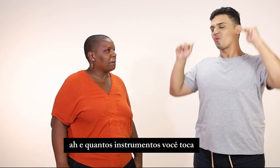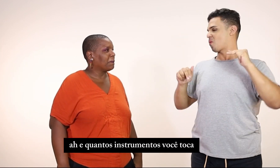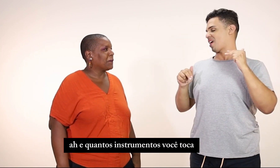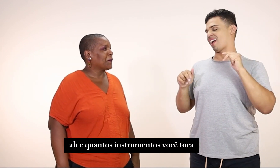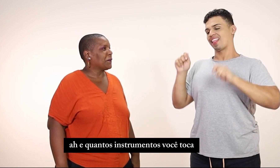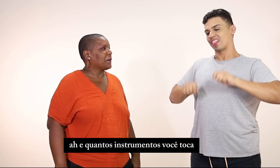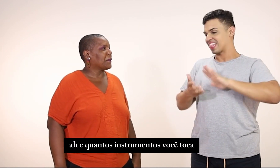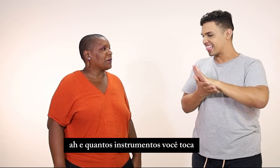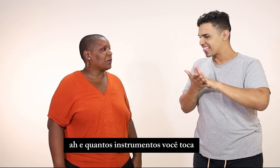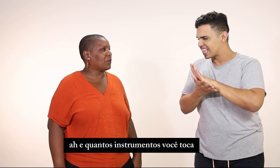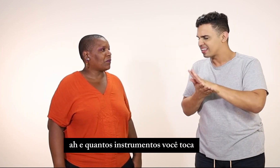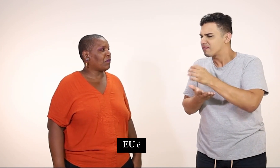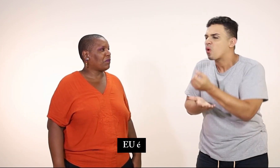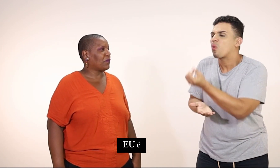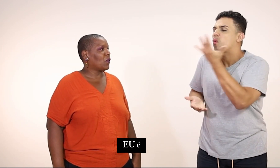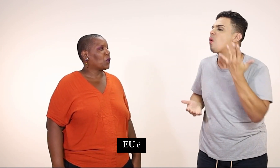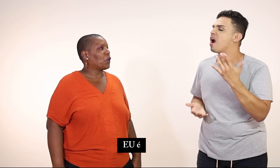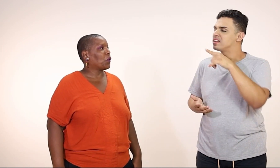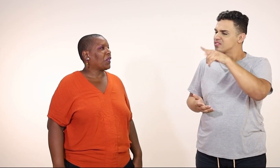quantos instrumentos você toca? Aí eu,